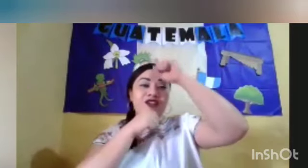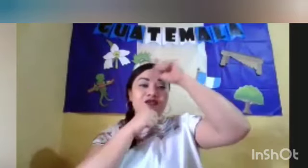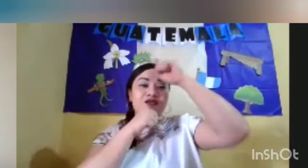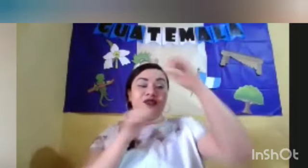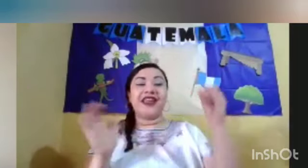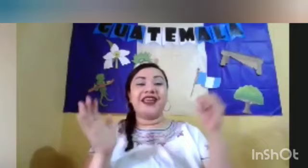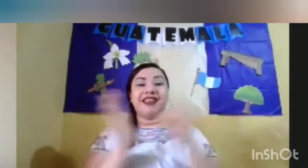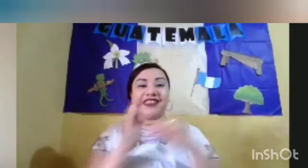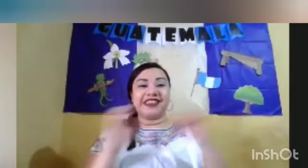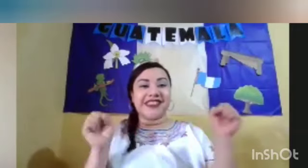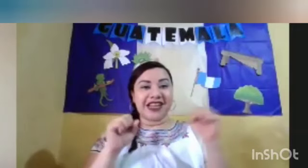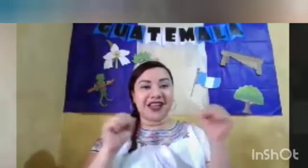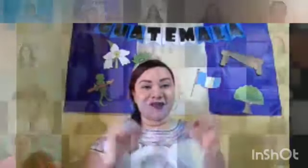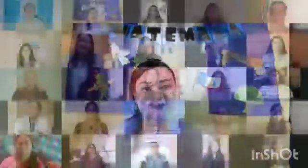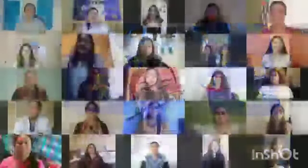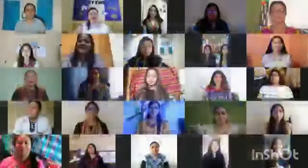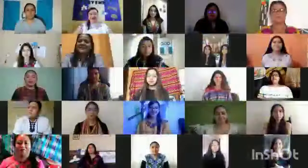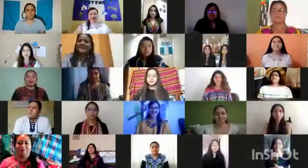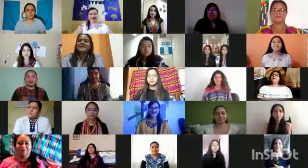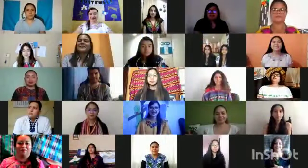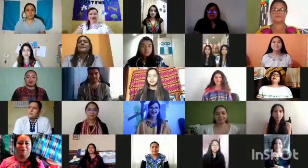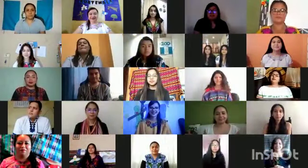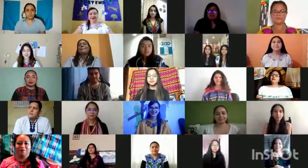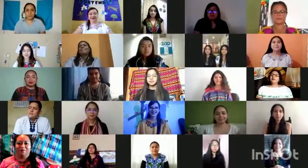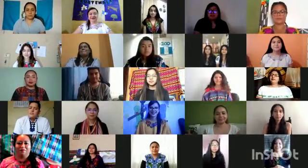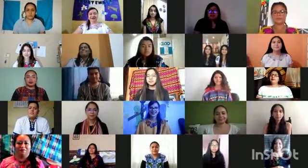Luna de Xelajú.